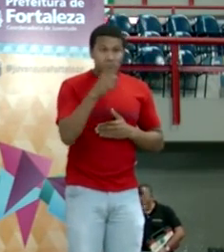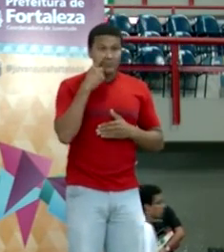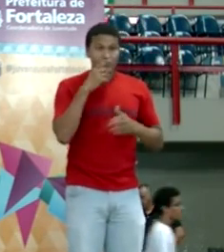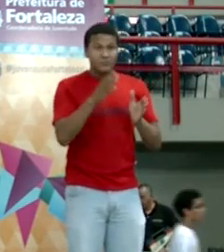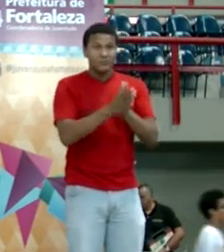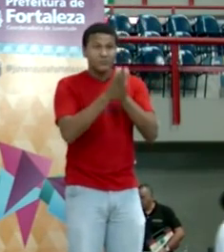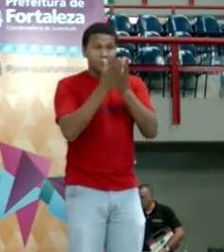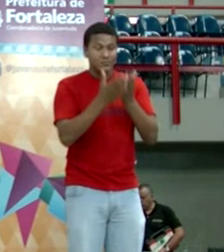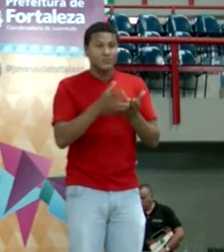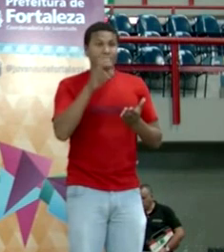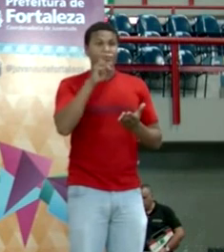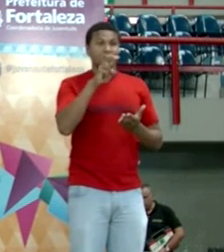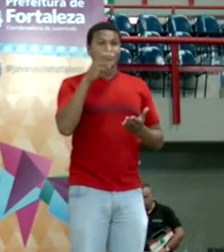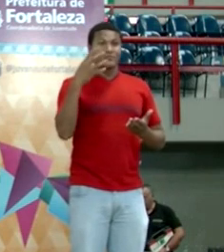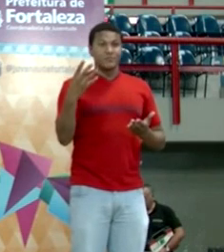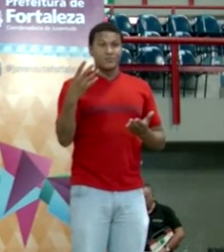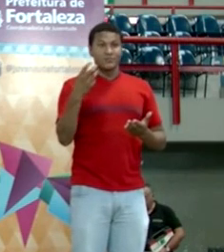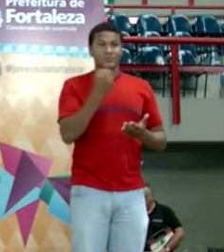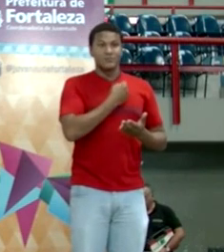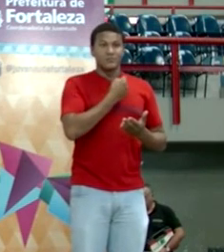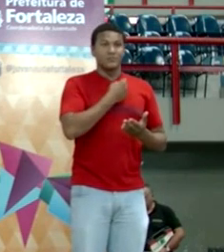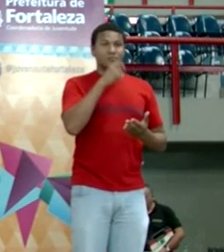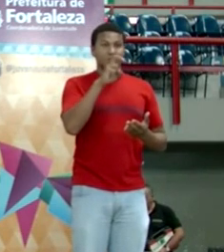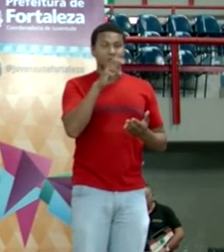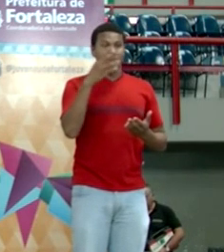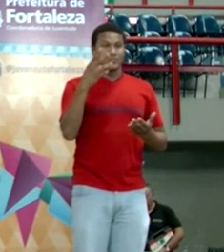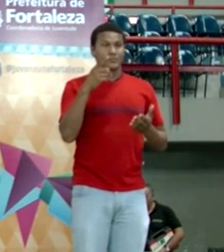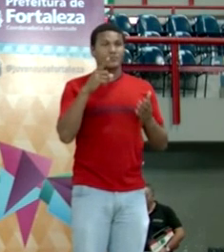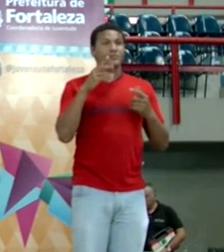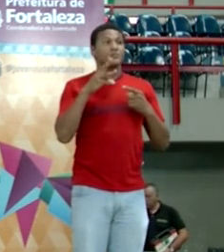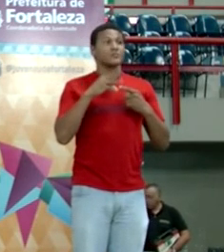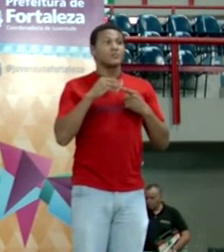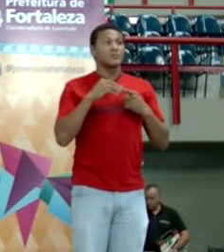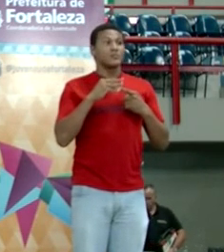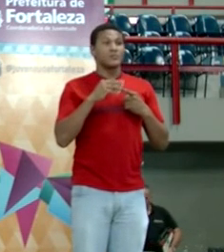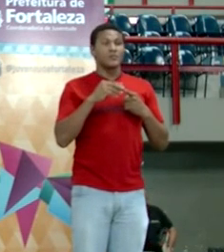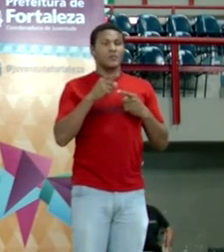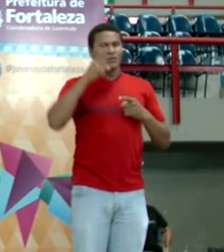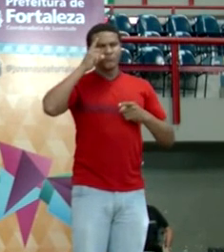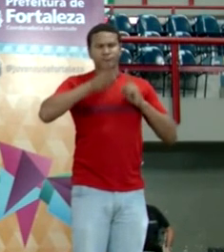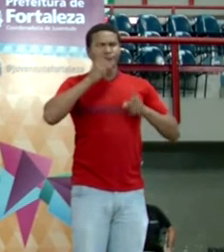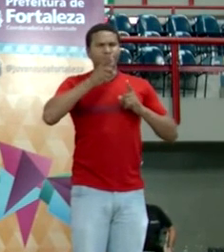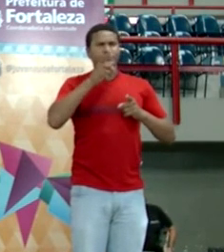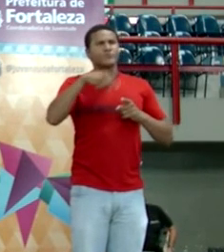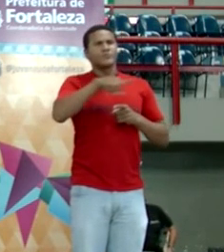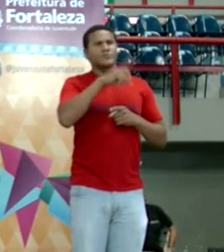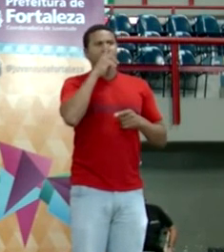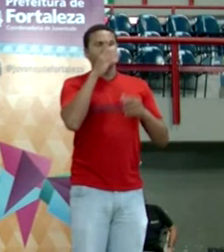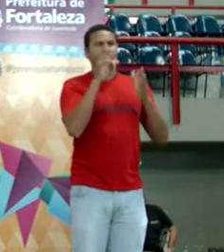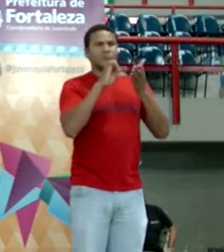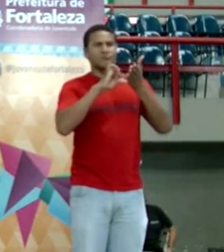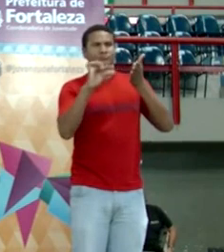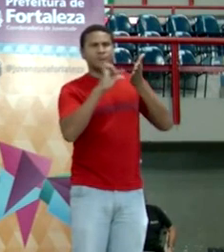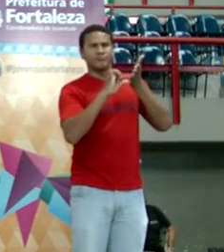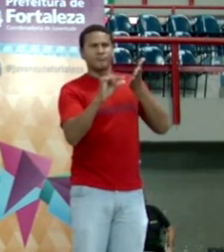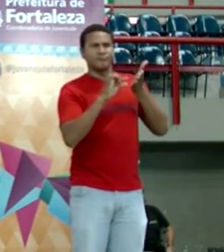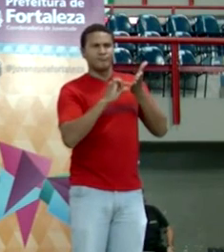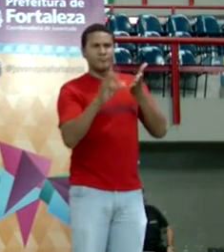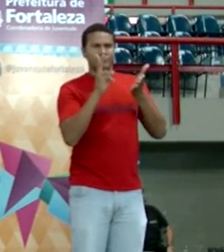página 54, caneta na mão, tudo que eu mandar você grifar, você grifa. Tudo que eu mandar